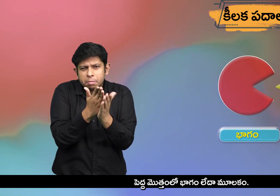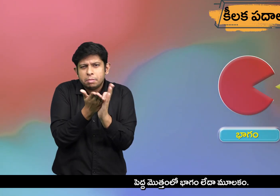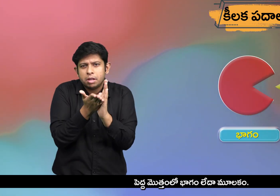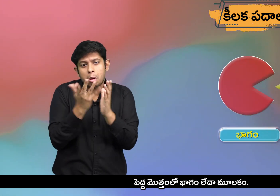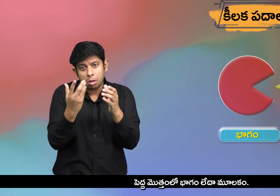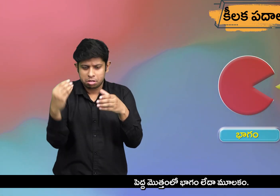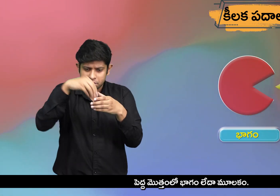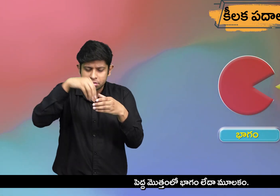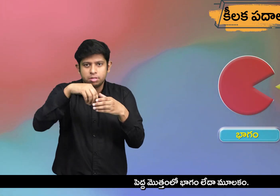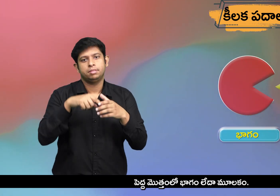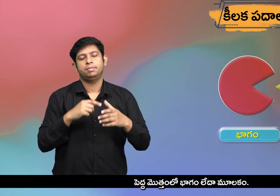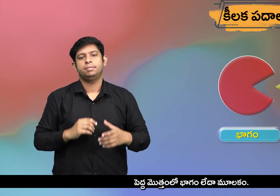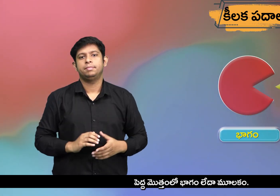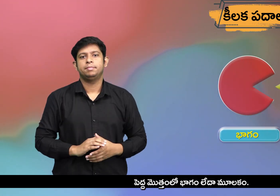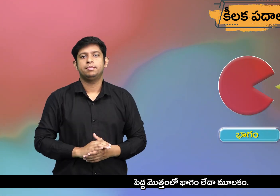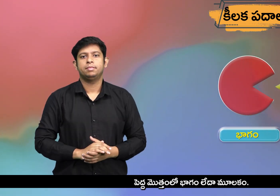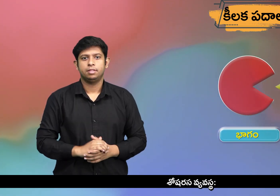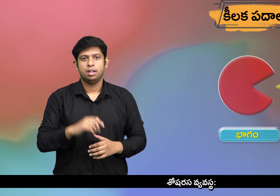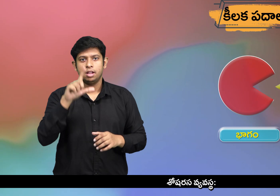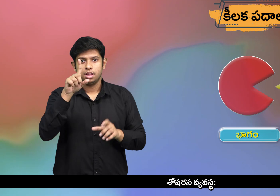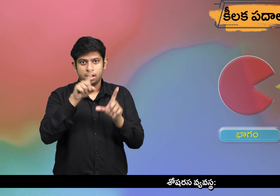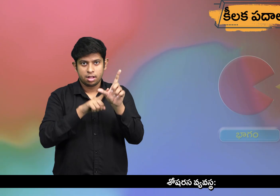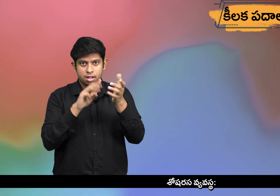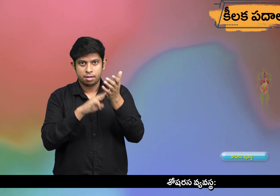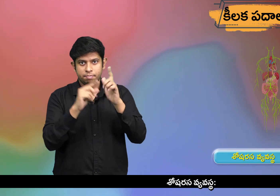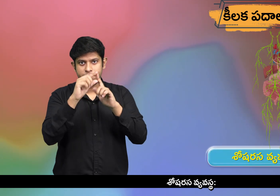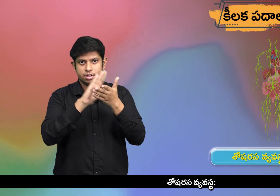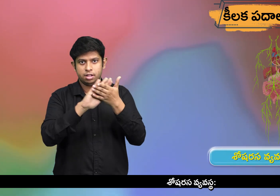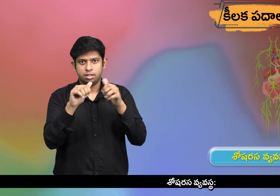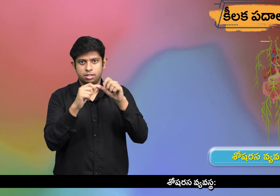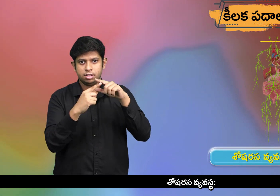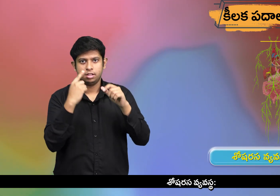మొత్తంలో భాగం లేదా మూలకం. శోషరస వ్యవస్థ,